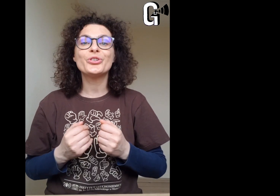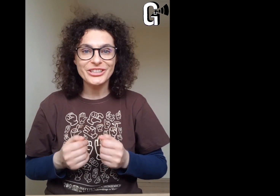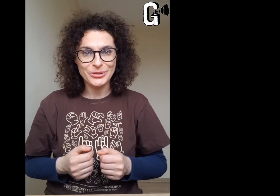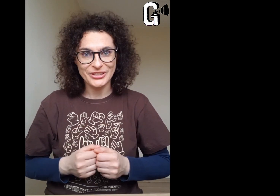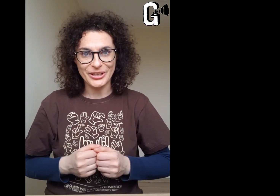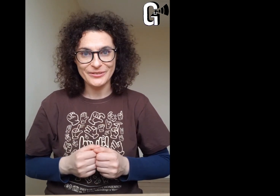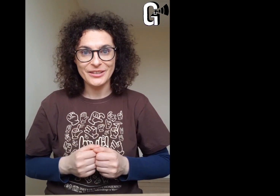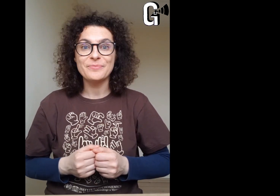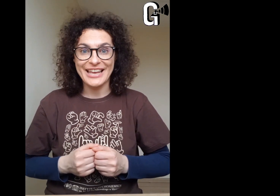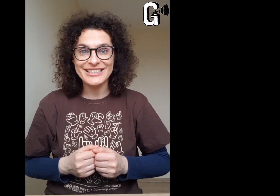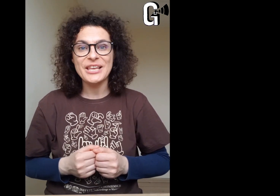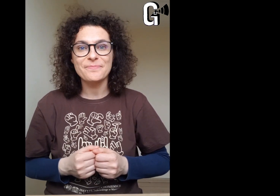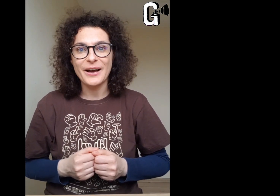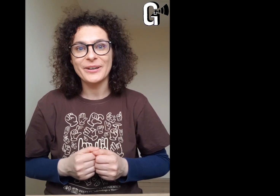Uczyliśmy się Pieski małe dwa.